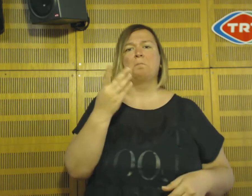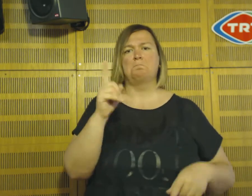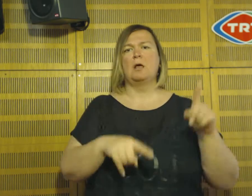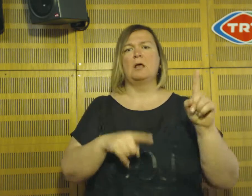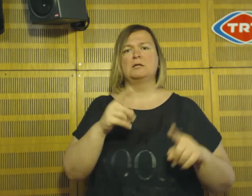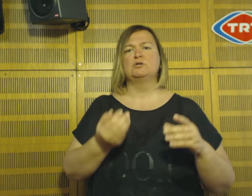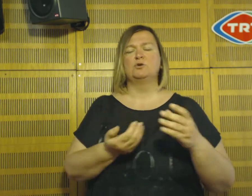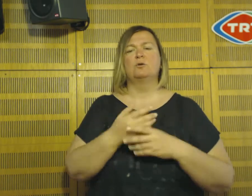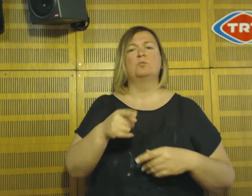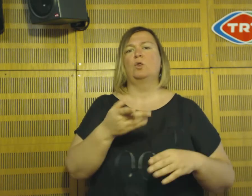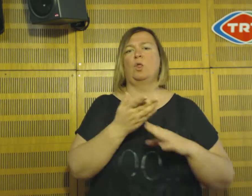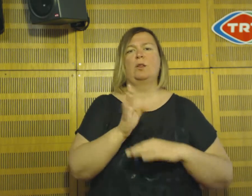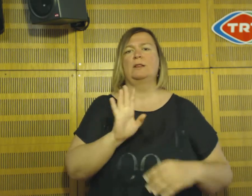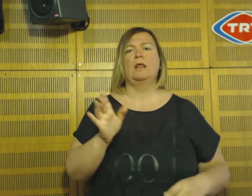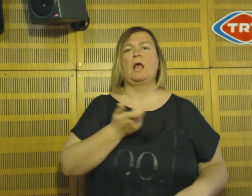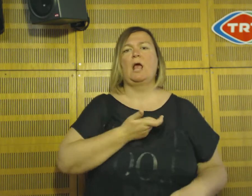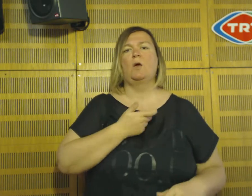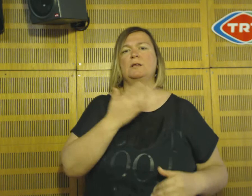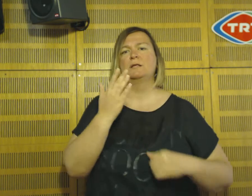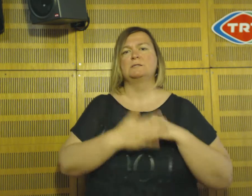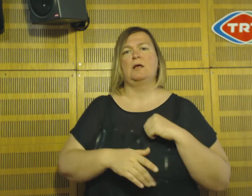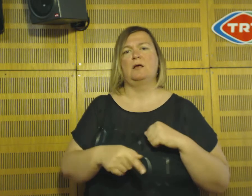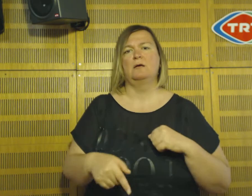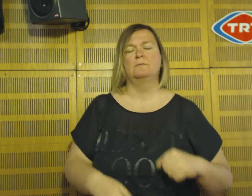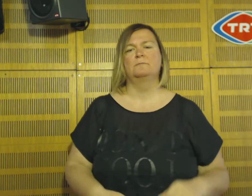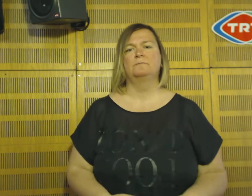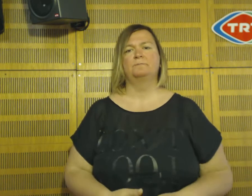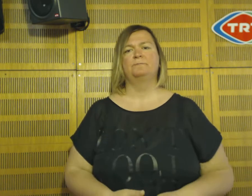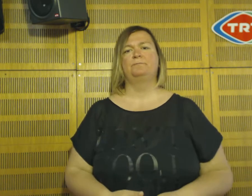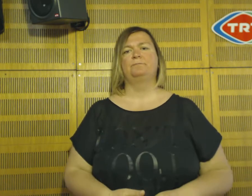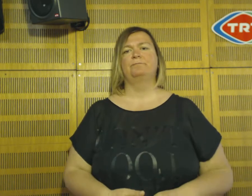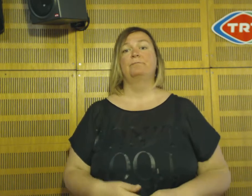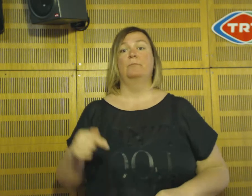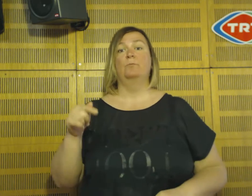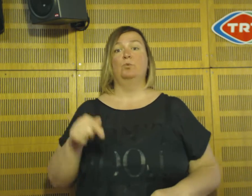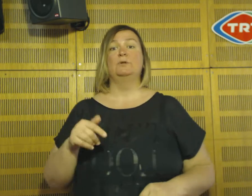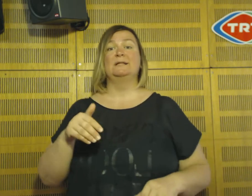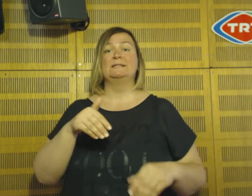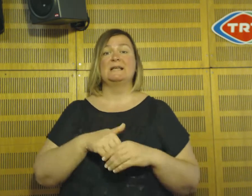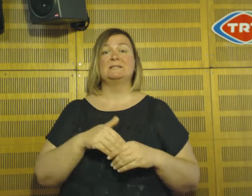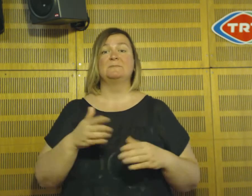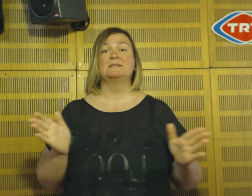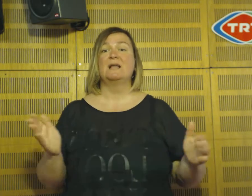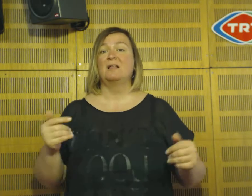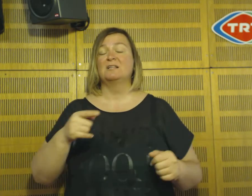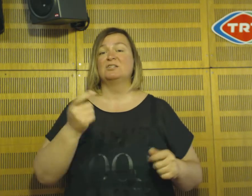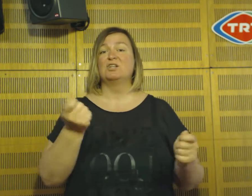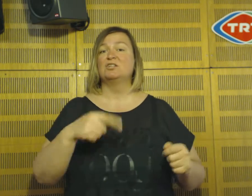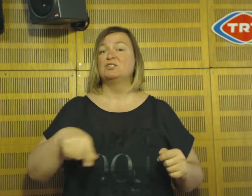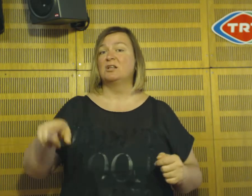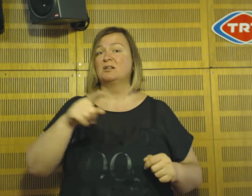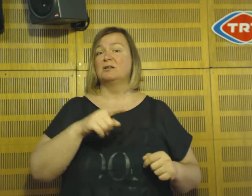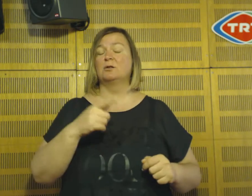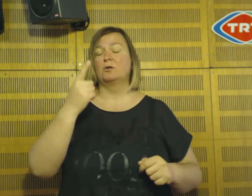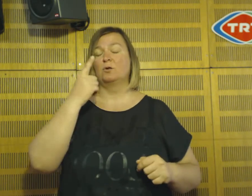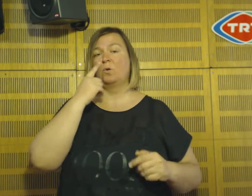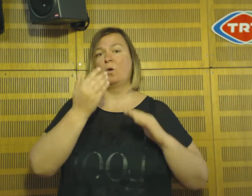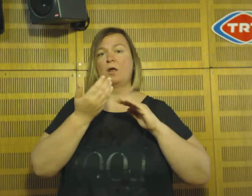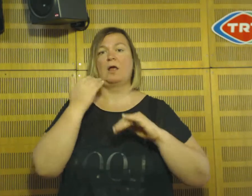bazen. Bu doğru değil, kanuna aykırı. Evet. Bunu da seçim sandıklarındaki çalışanların göz ardı etmemesi gerekir